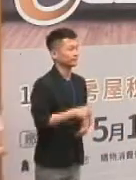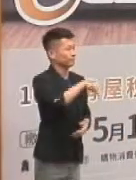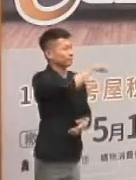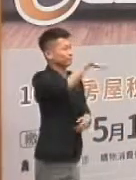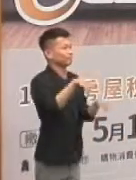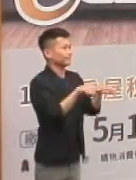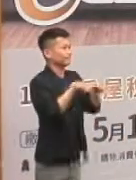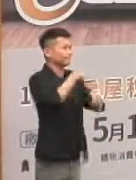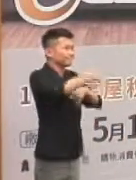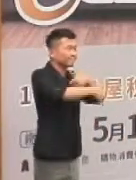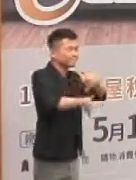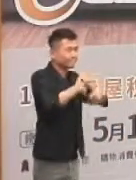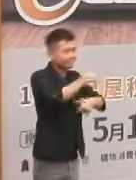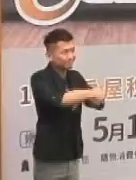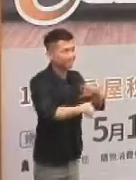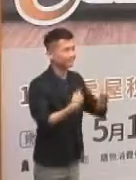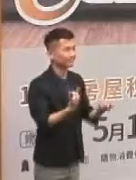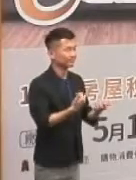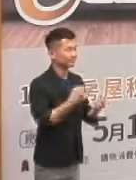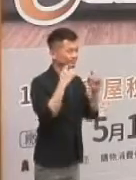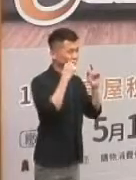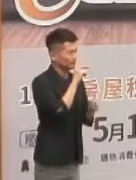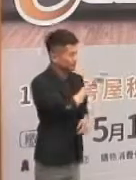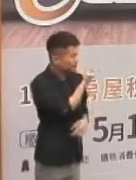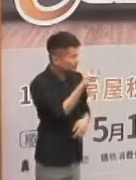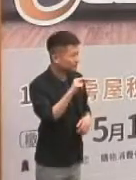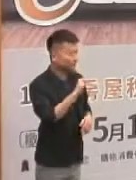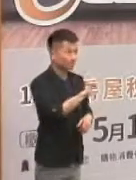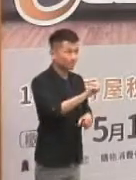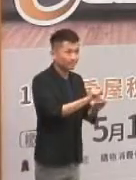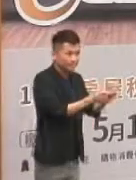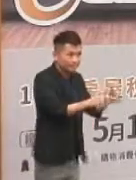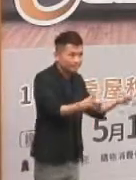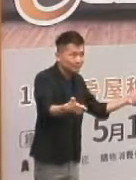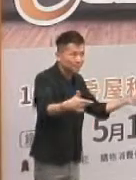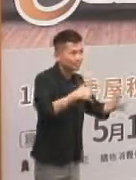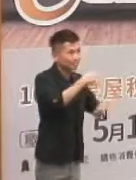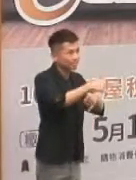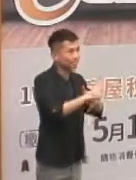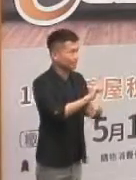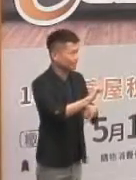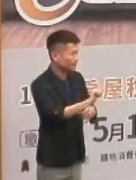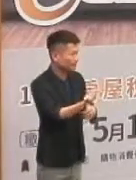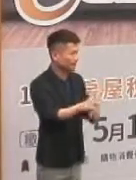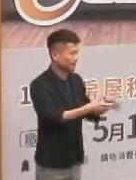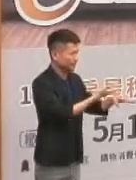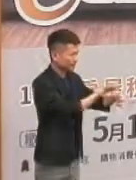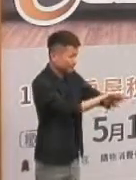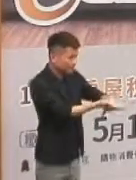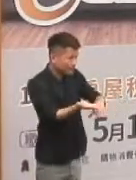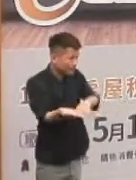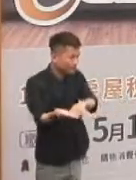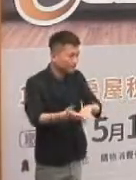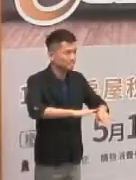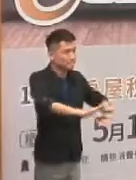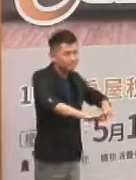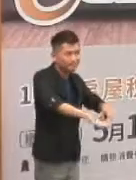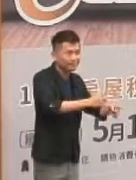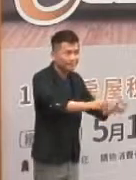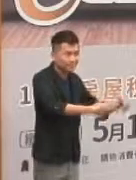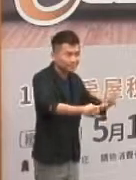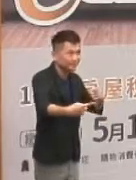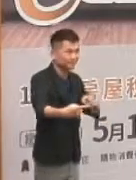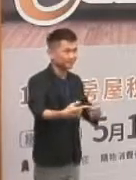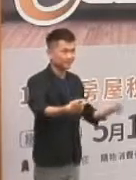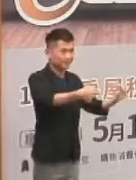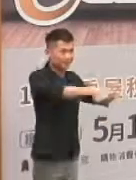家日常生活当中所常见的日用品还有生活用品都要呢来加入我们的演出元